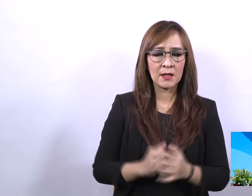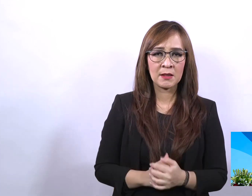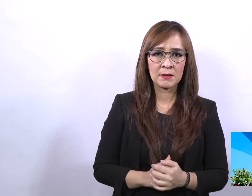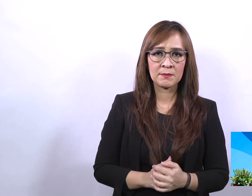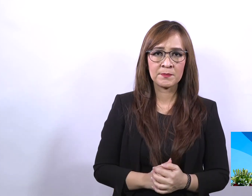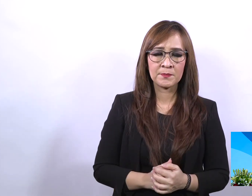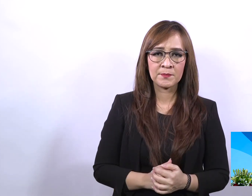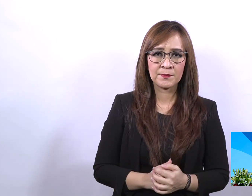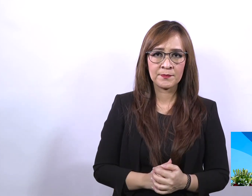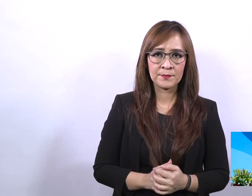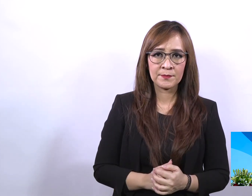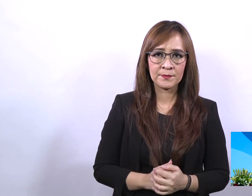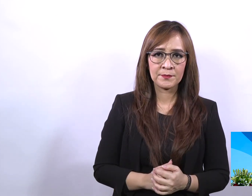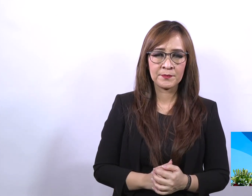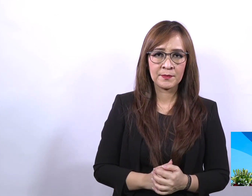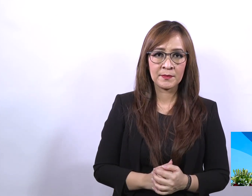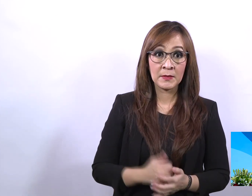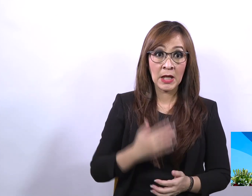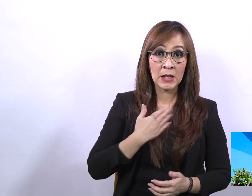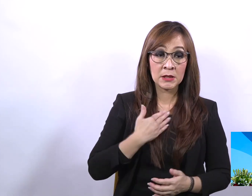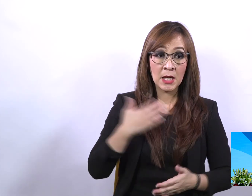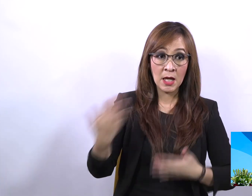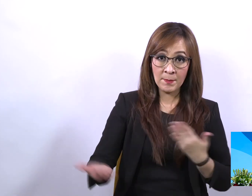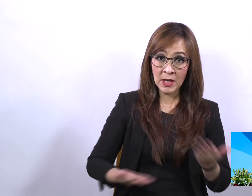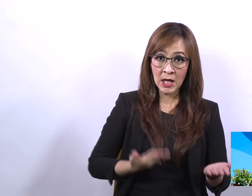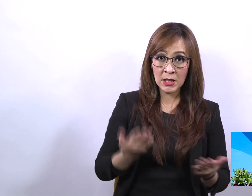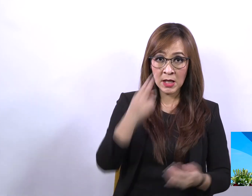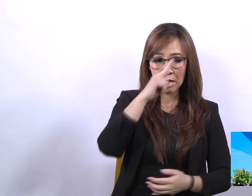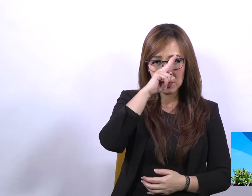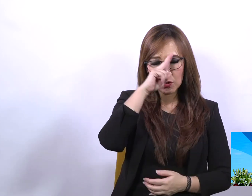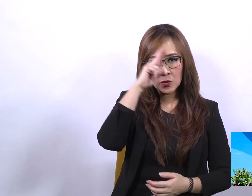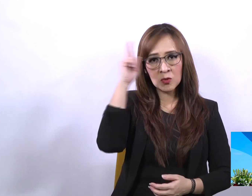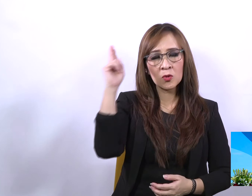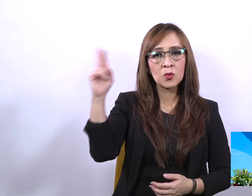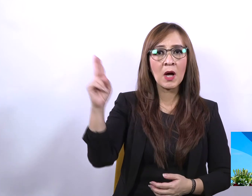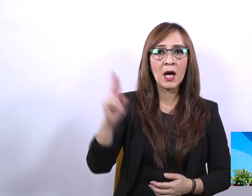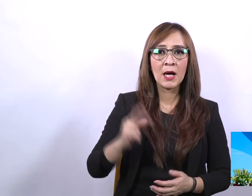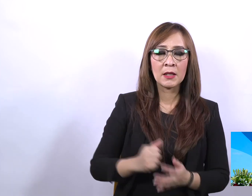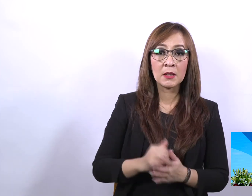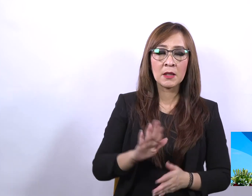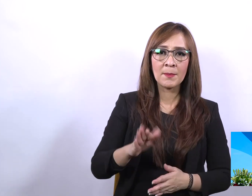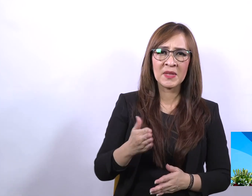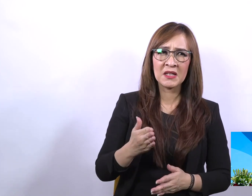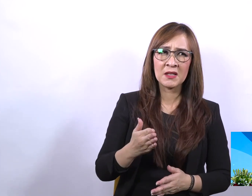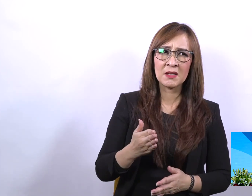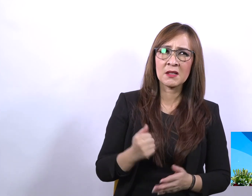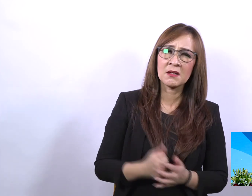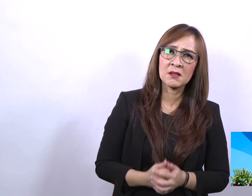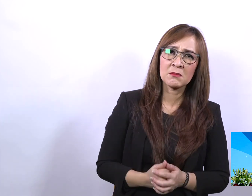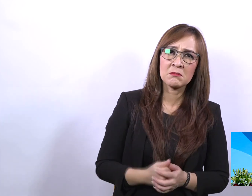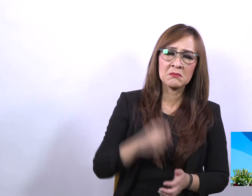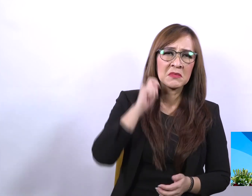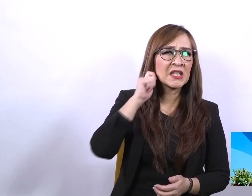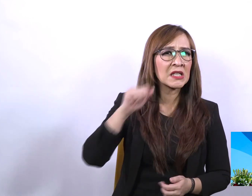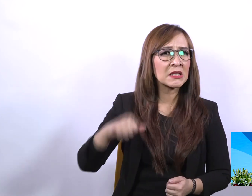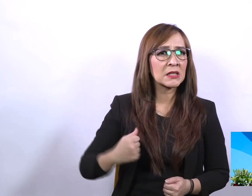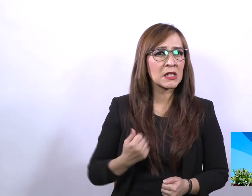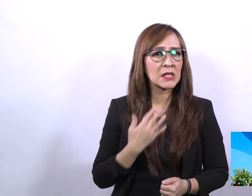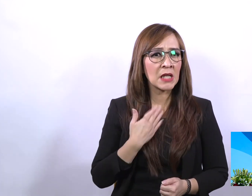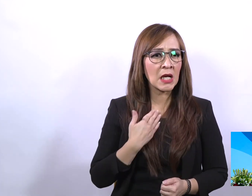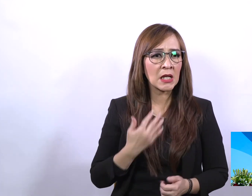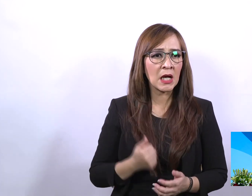berkata akan not saya melayani Tuhan pendeta tapi istri saya Hai